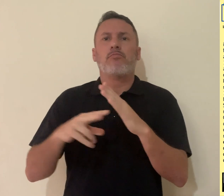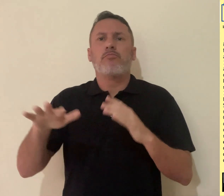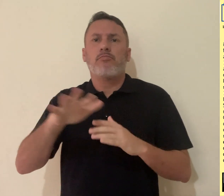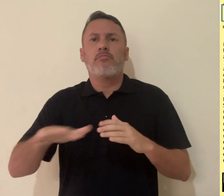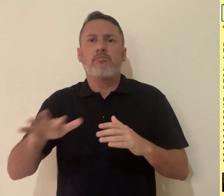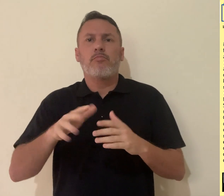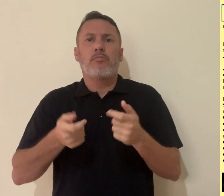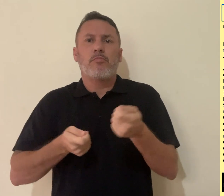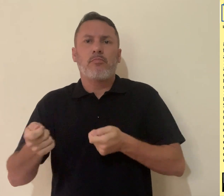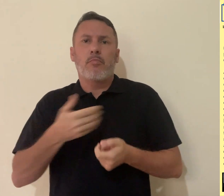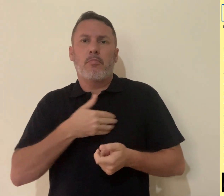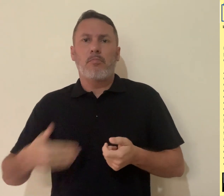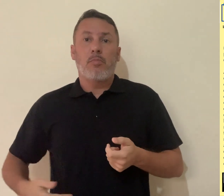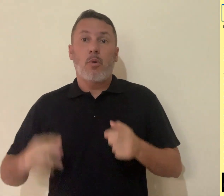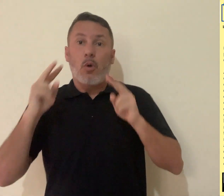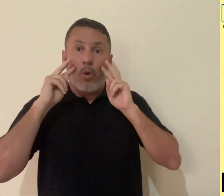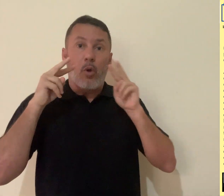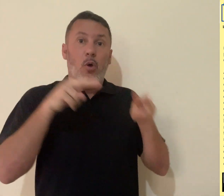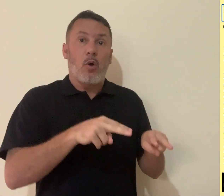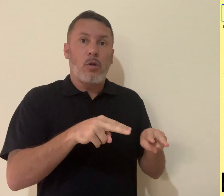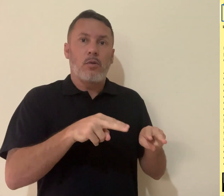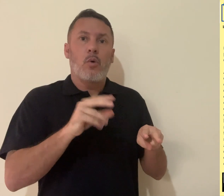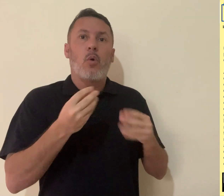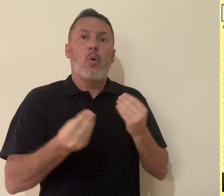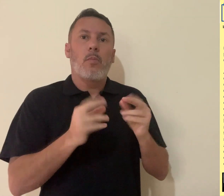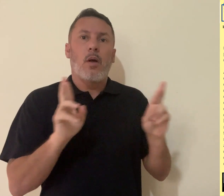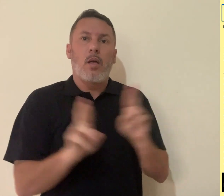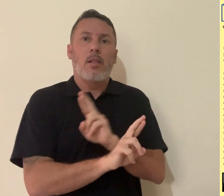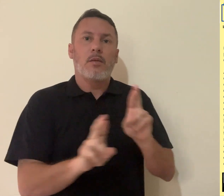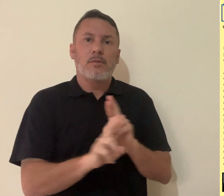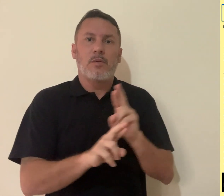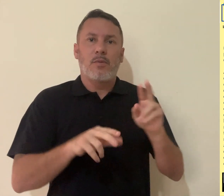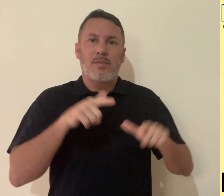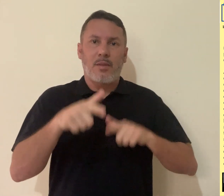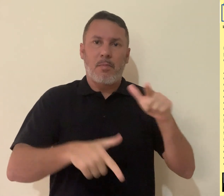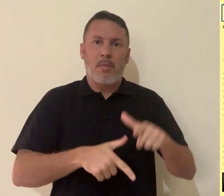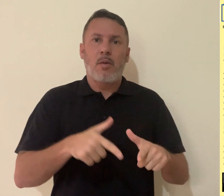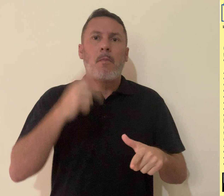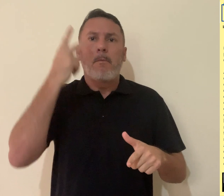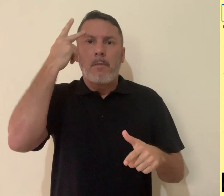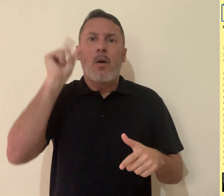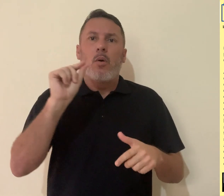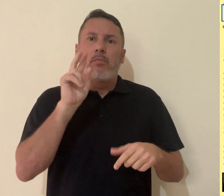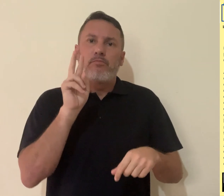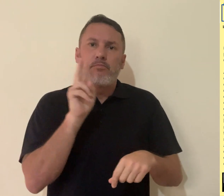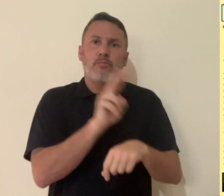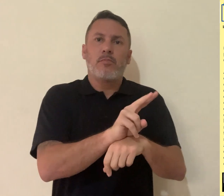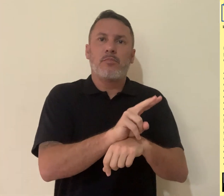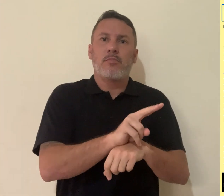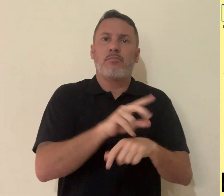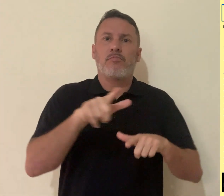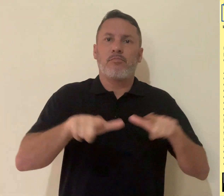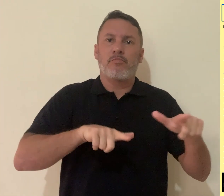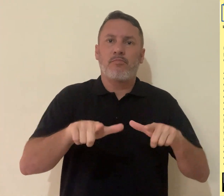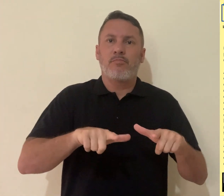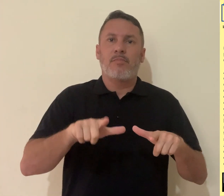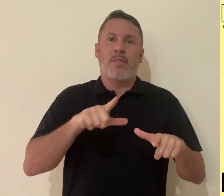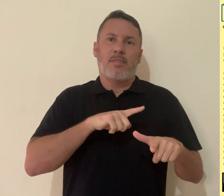pública nas relações de trabalho a fim de garantir a proteção de trabalhadoras e trabalhadores com deficiência